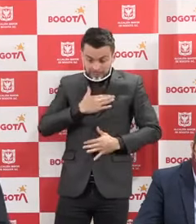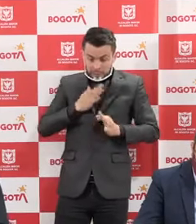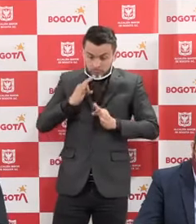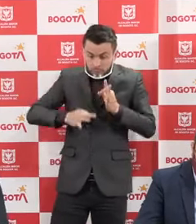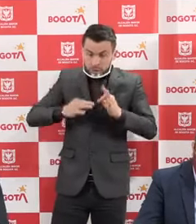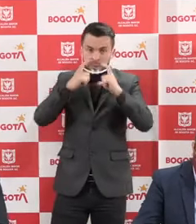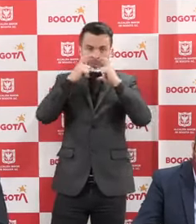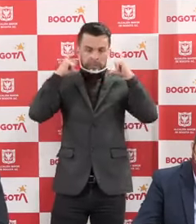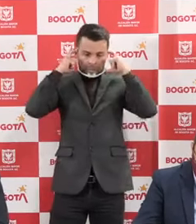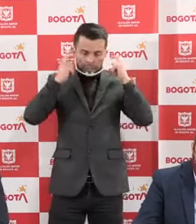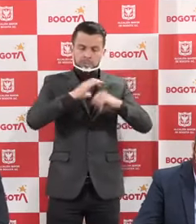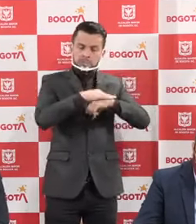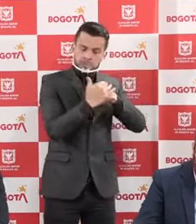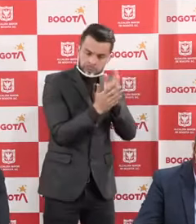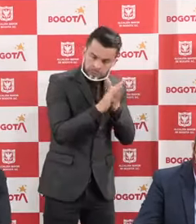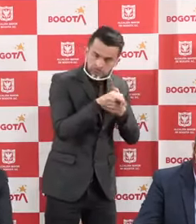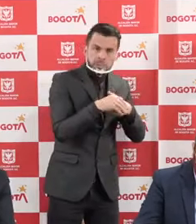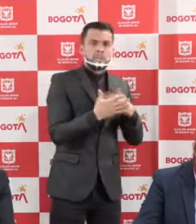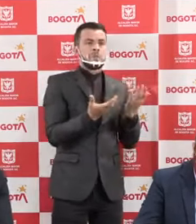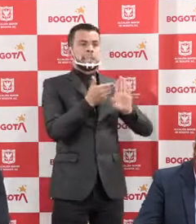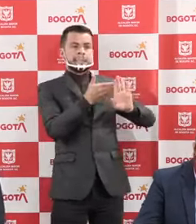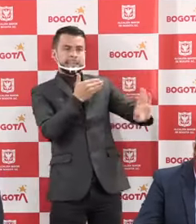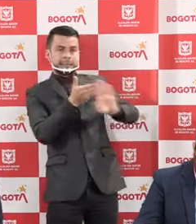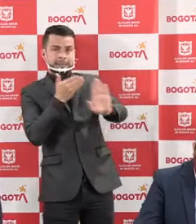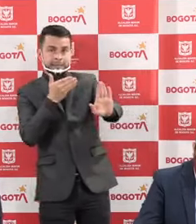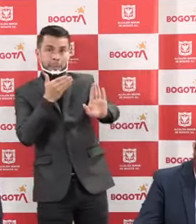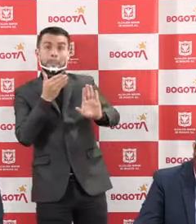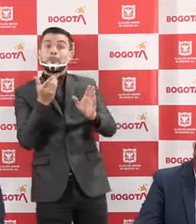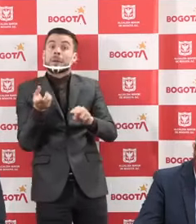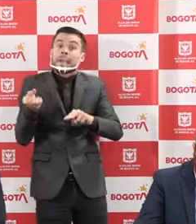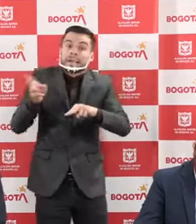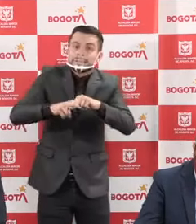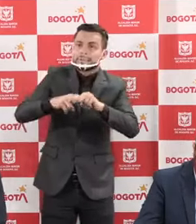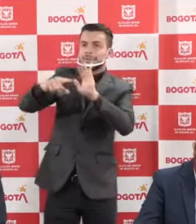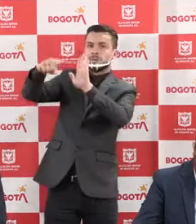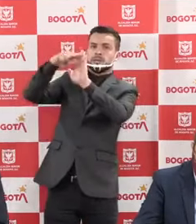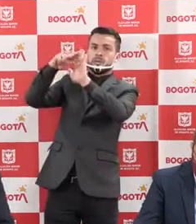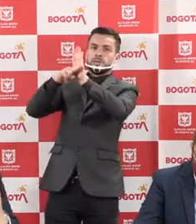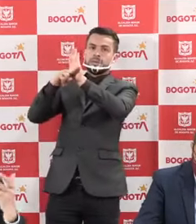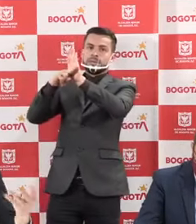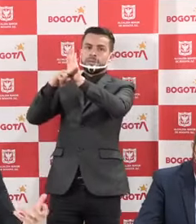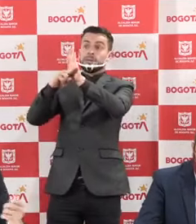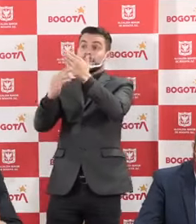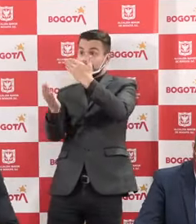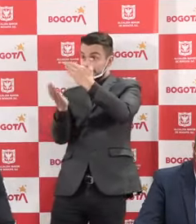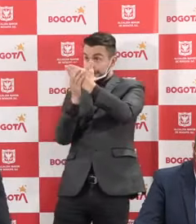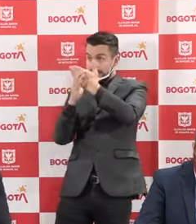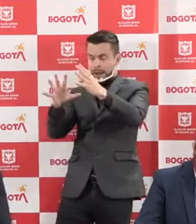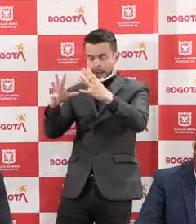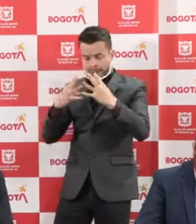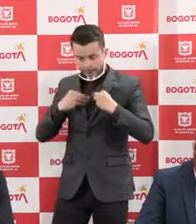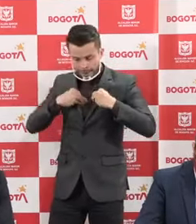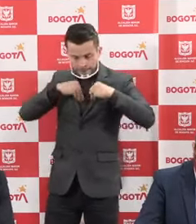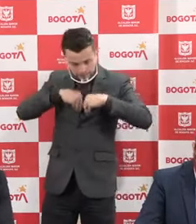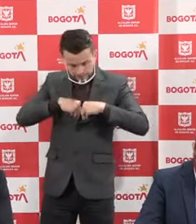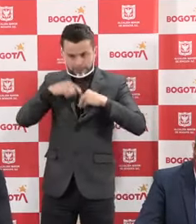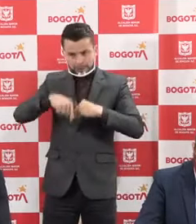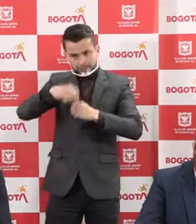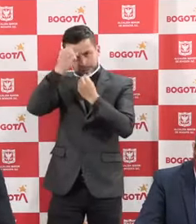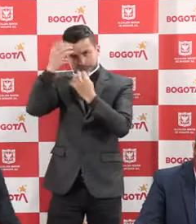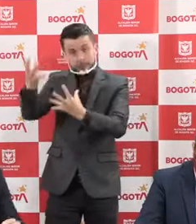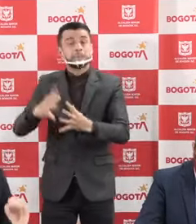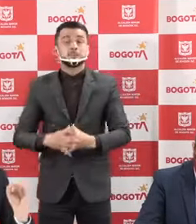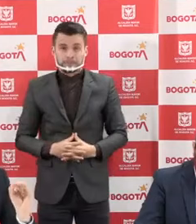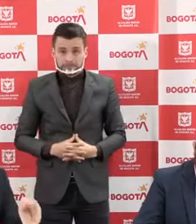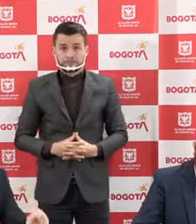cumplimiento de las nuevas medidas de turnos en la ciudad de bogotá quisiera si quieres más física te es